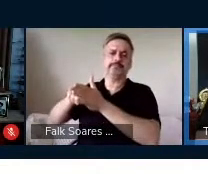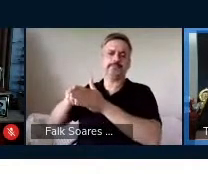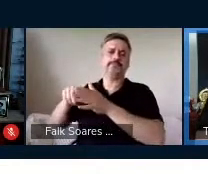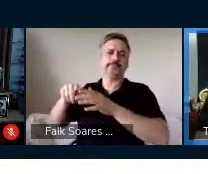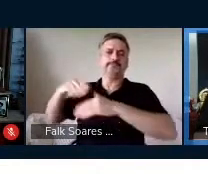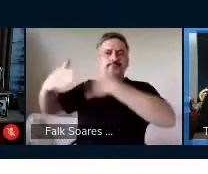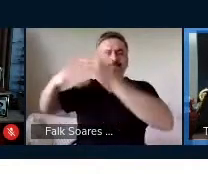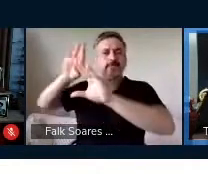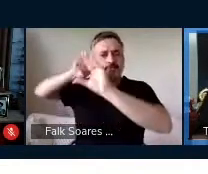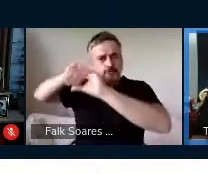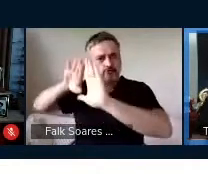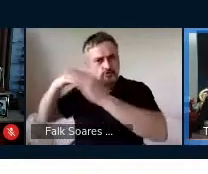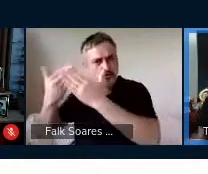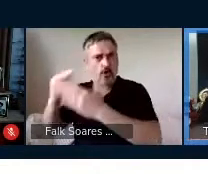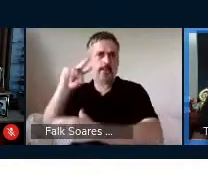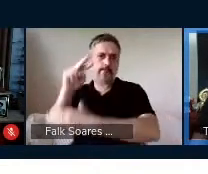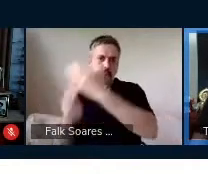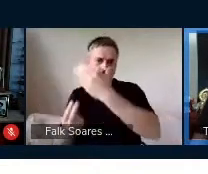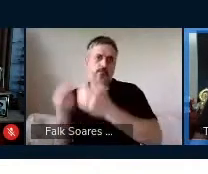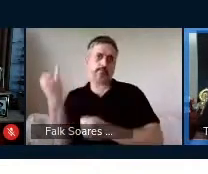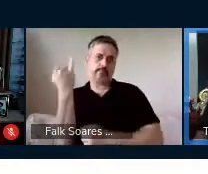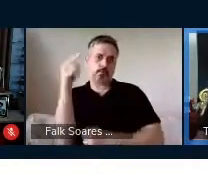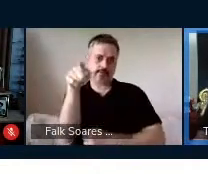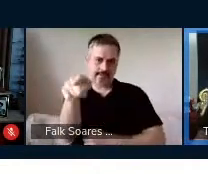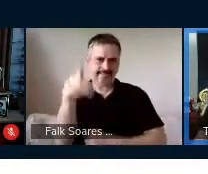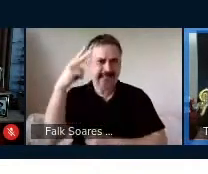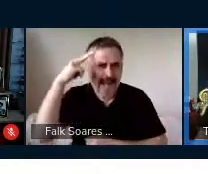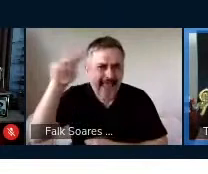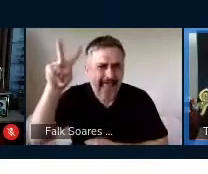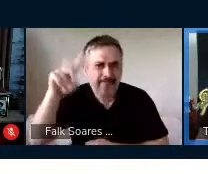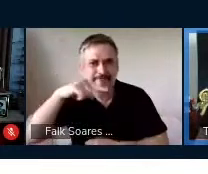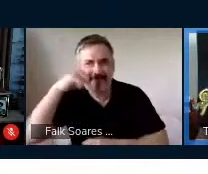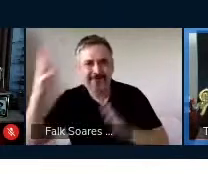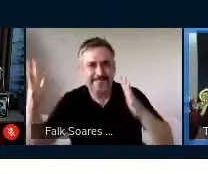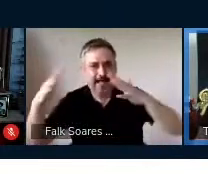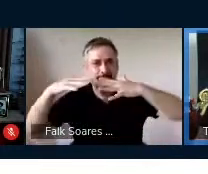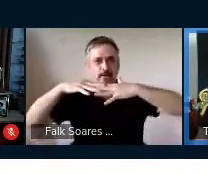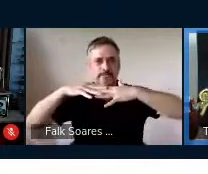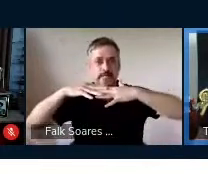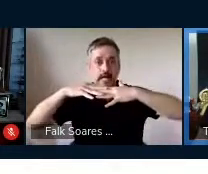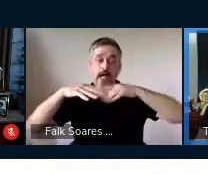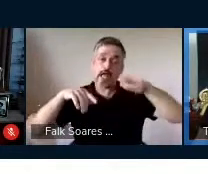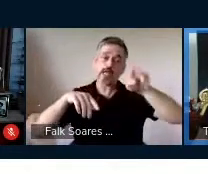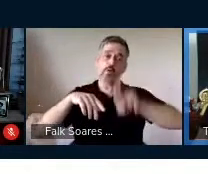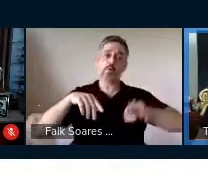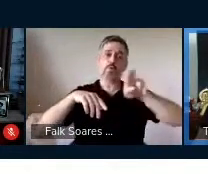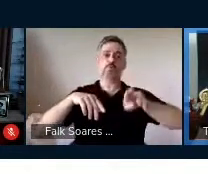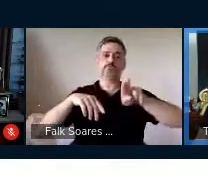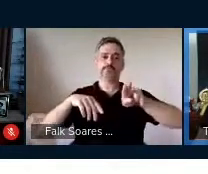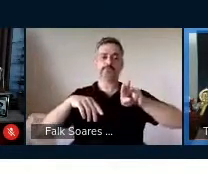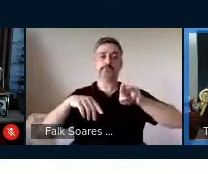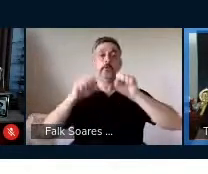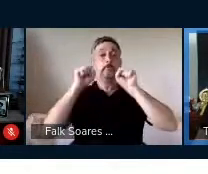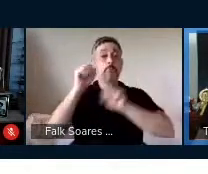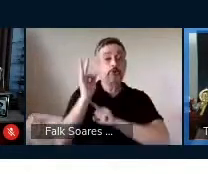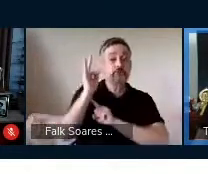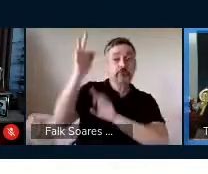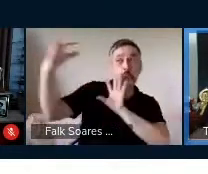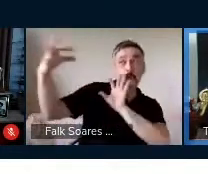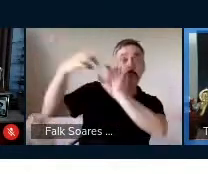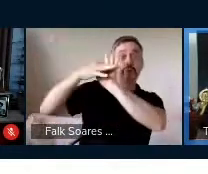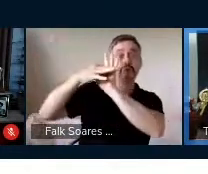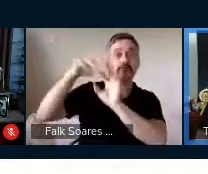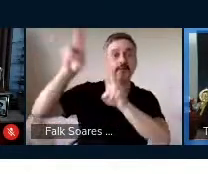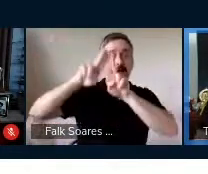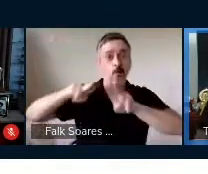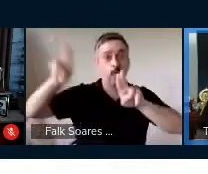aqui marcado, que possa ser, esse material possa ser difundido para todos da educação